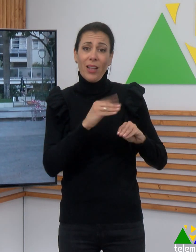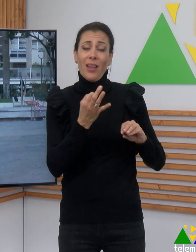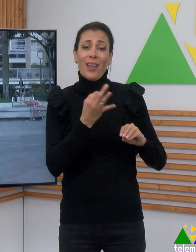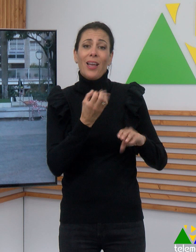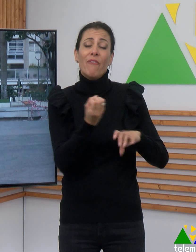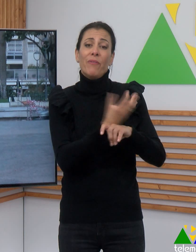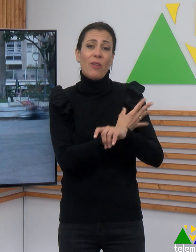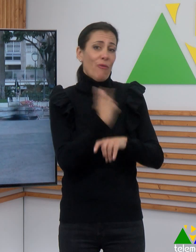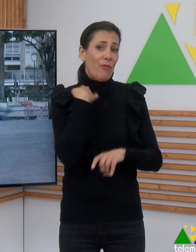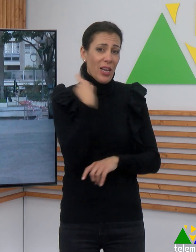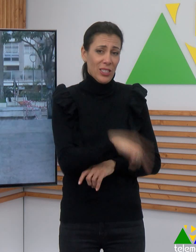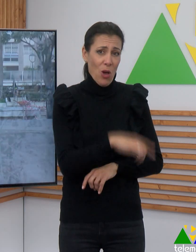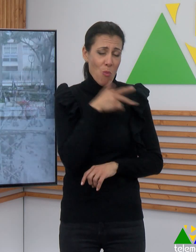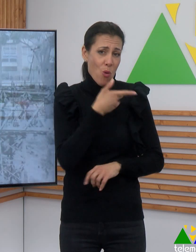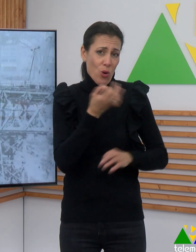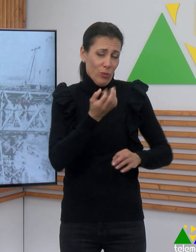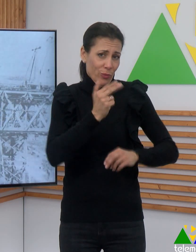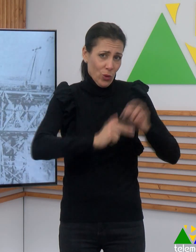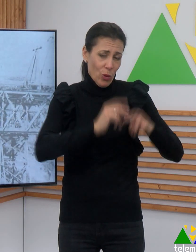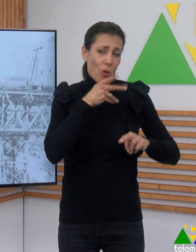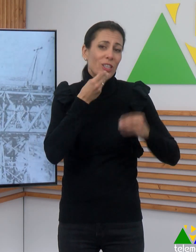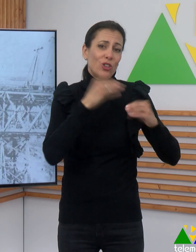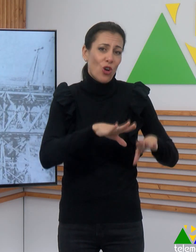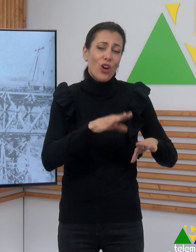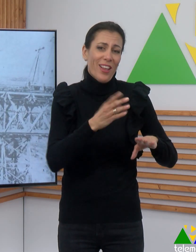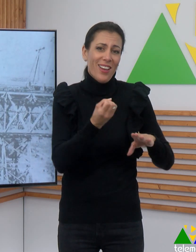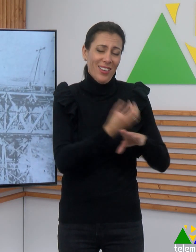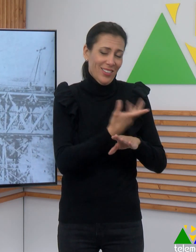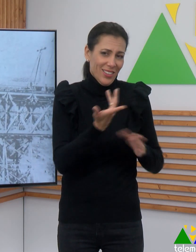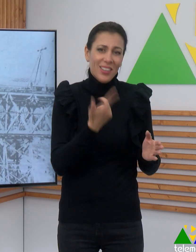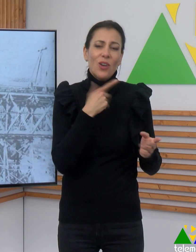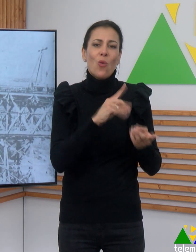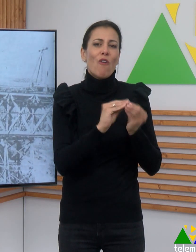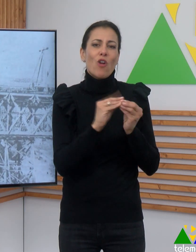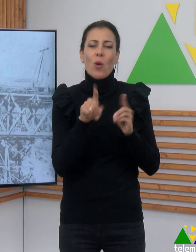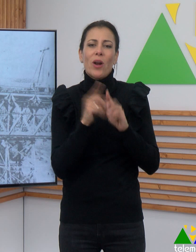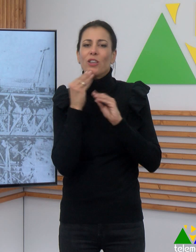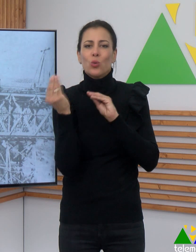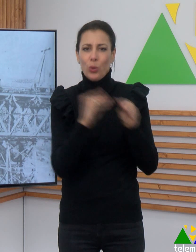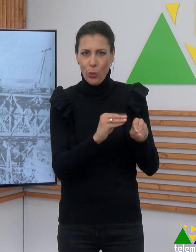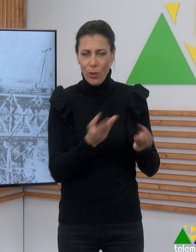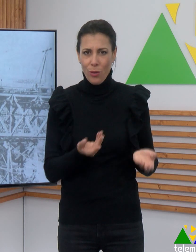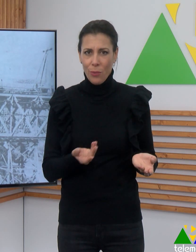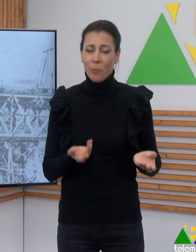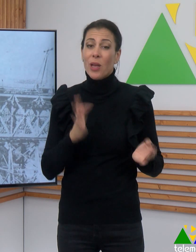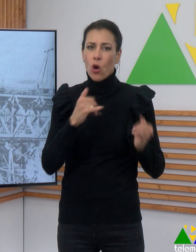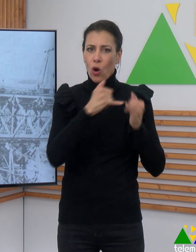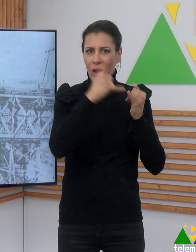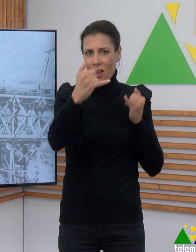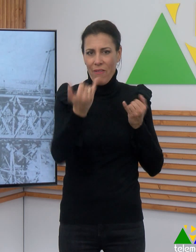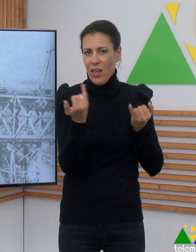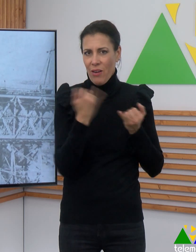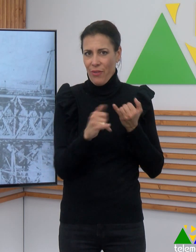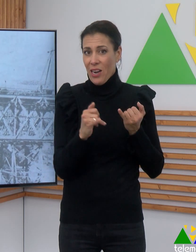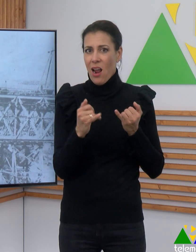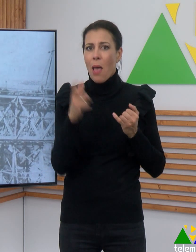de construir la historia del tren de Granada con Motril, una forma de sustituirlo. Claro, no podía, el cable aéreo no llevaba pasajeros,